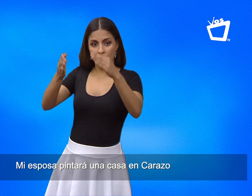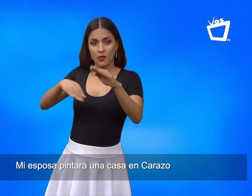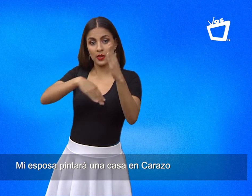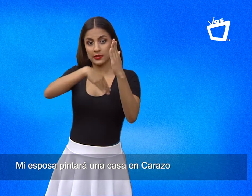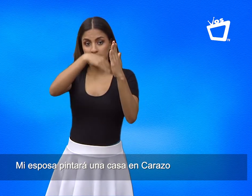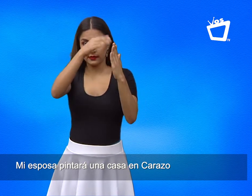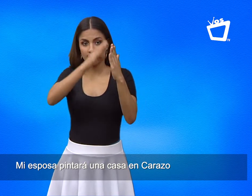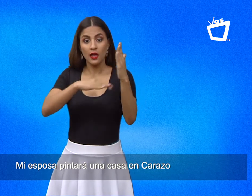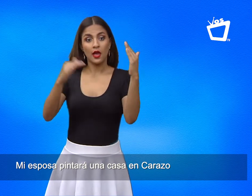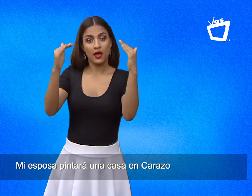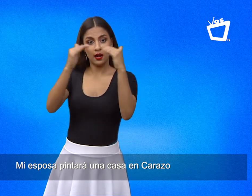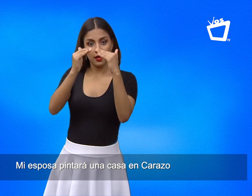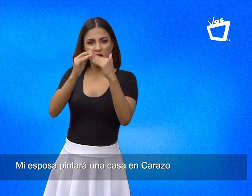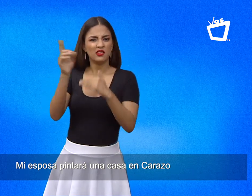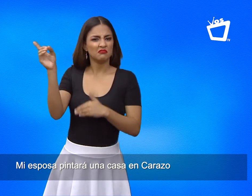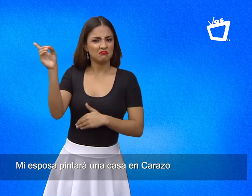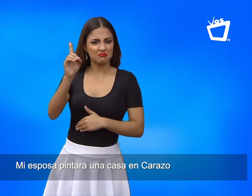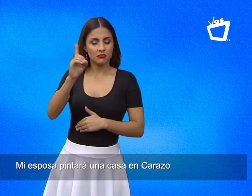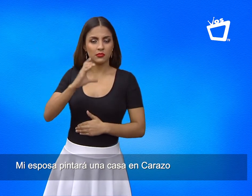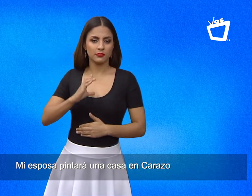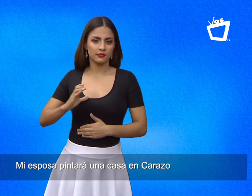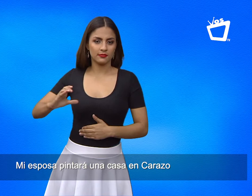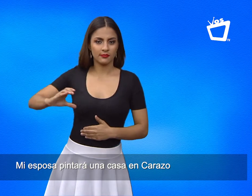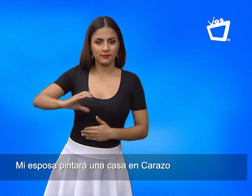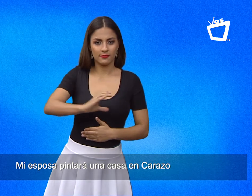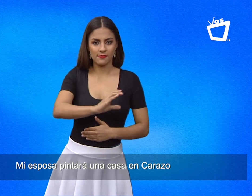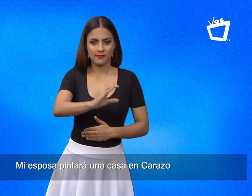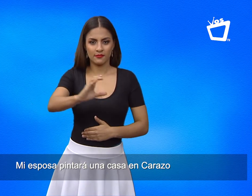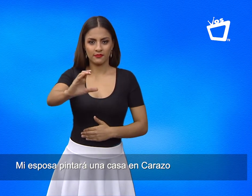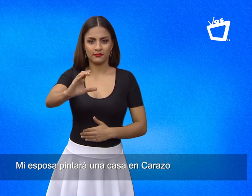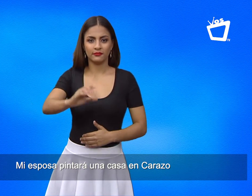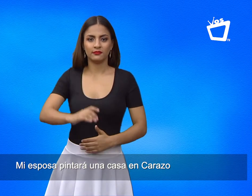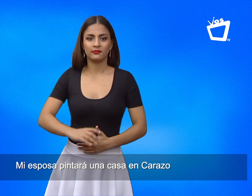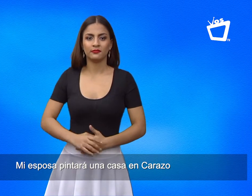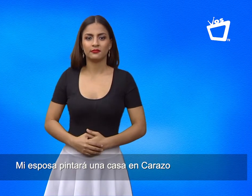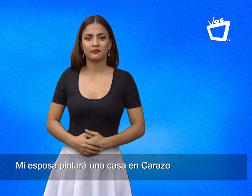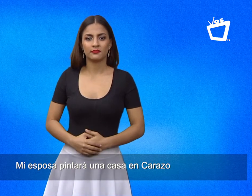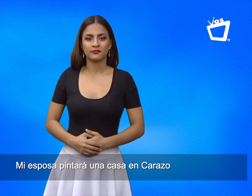Mi esposa pintará una casa en Carazo.